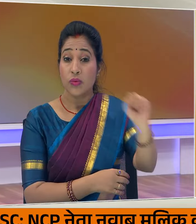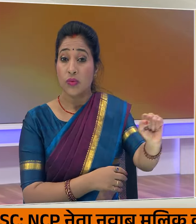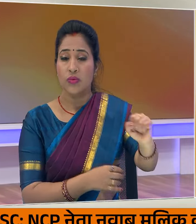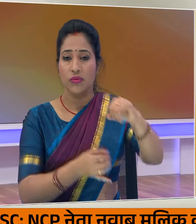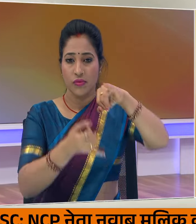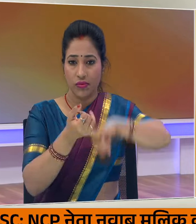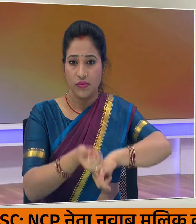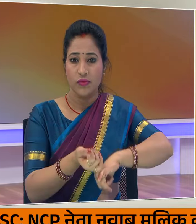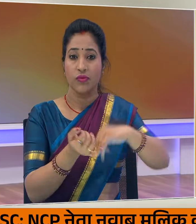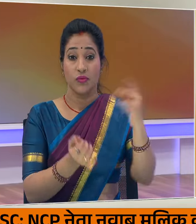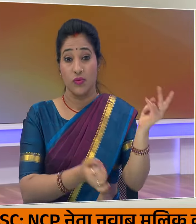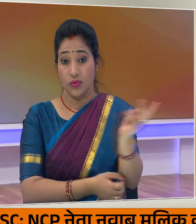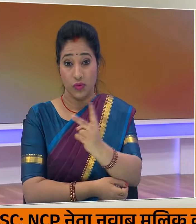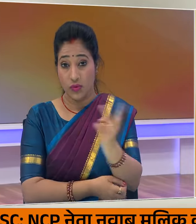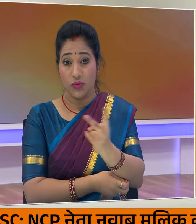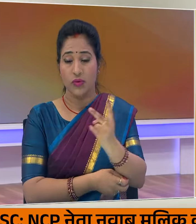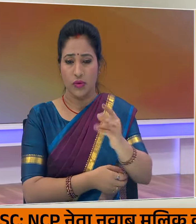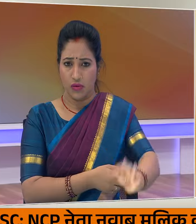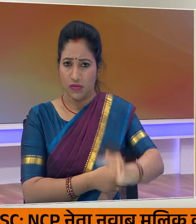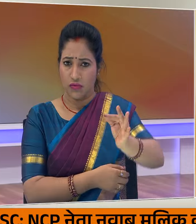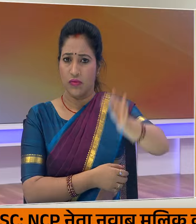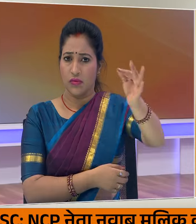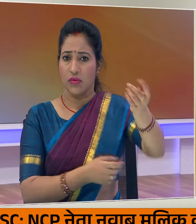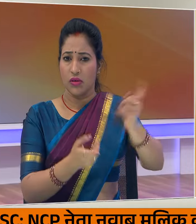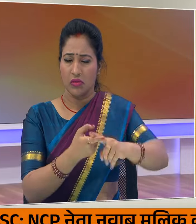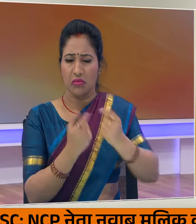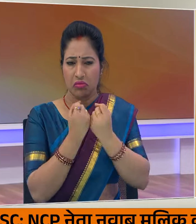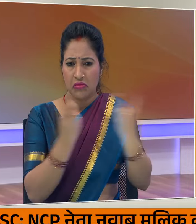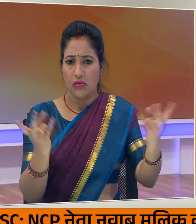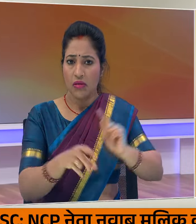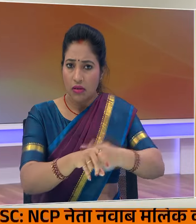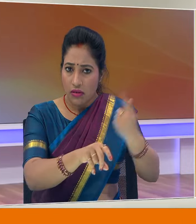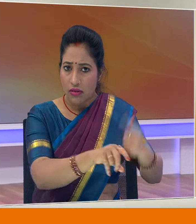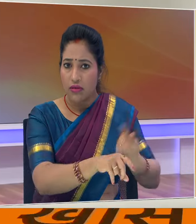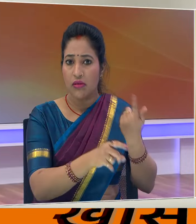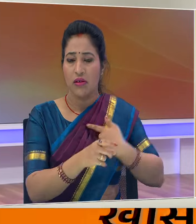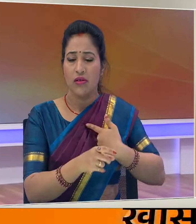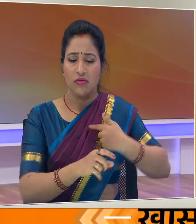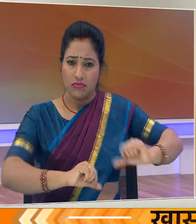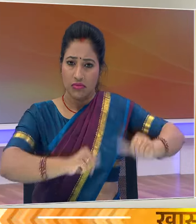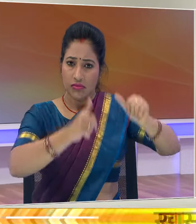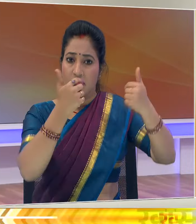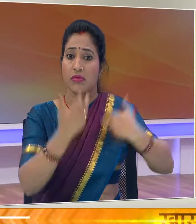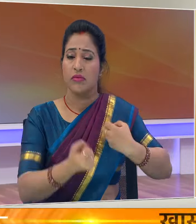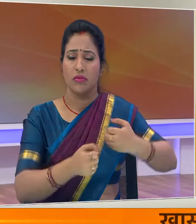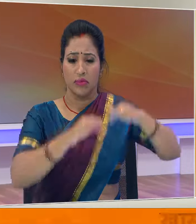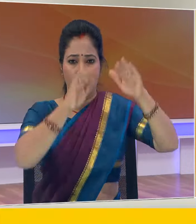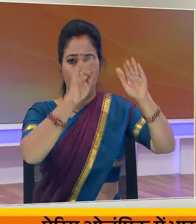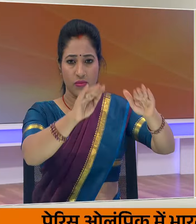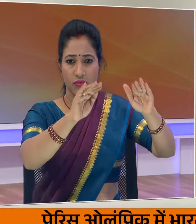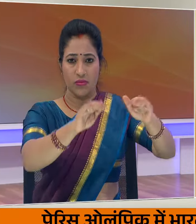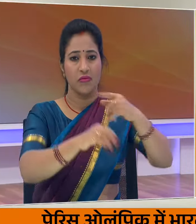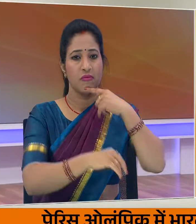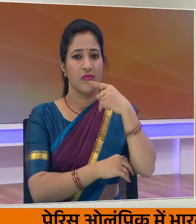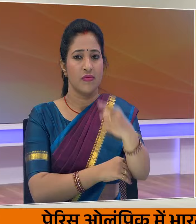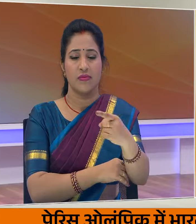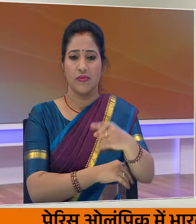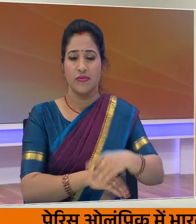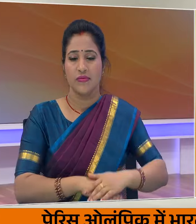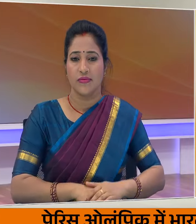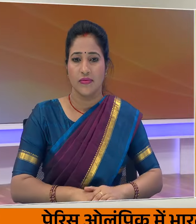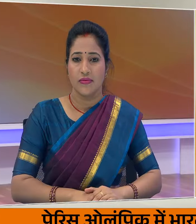और सरबजोत सिंह को भविष्य में और भी कई उपलब्धियां हासिल करने की शुभकामनाएं देती